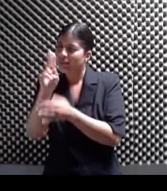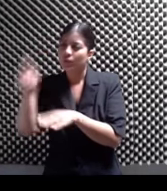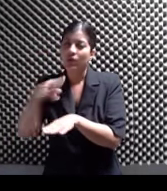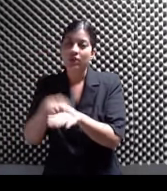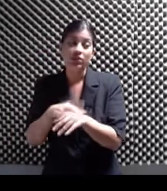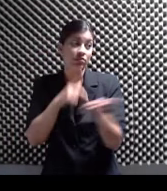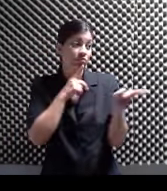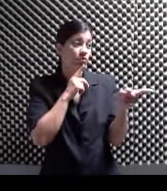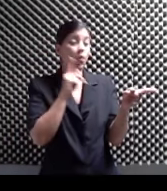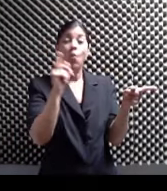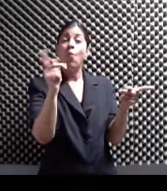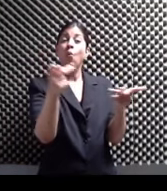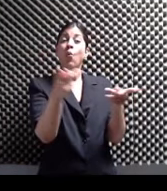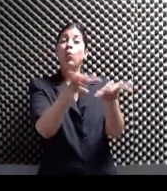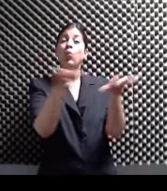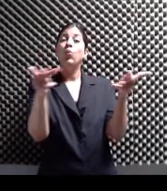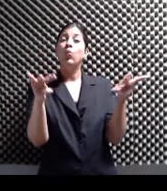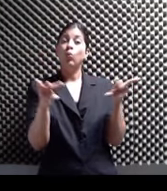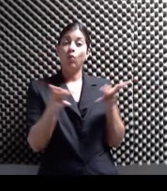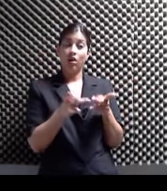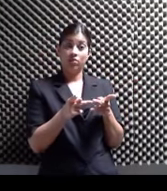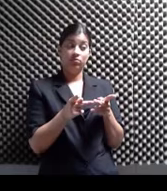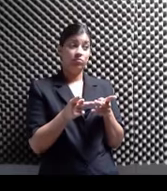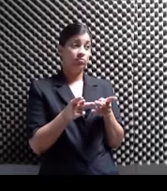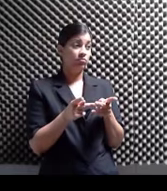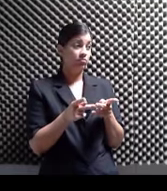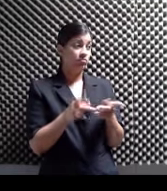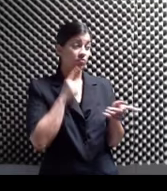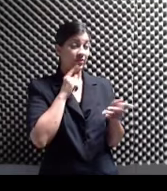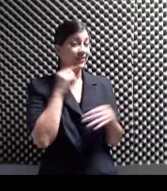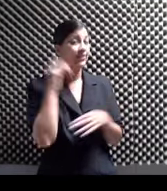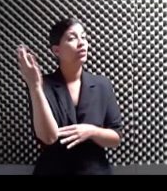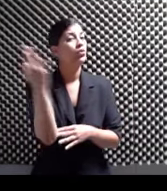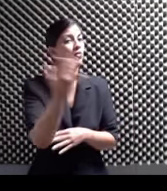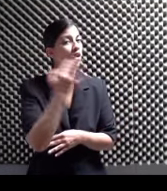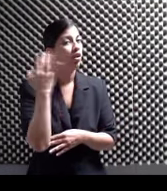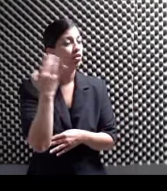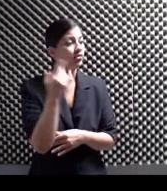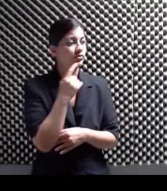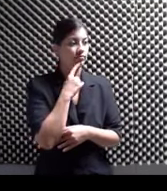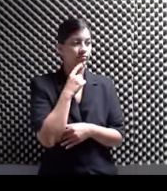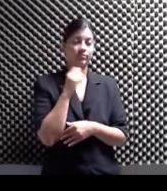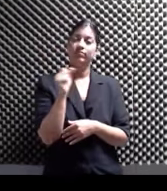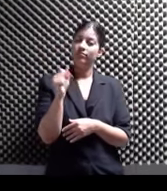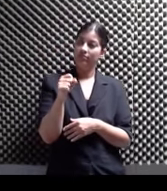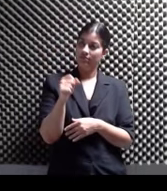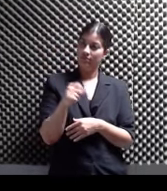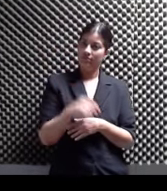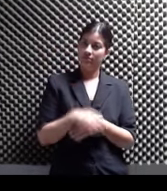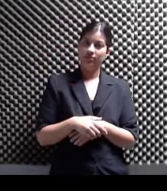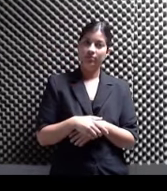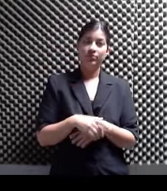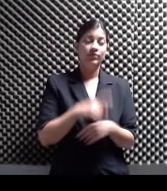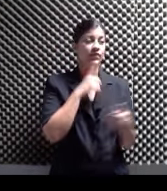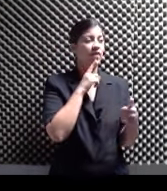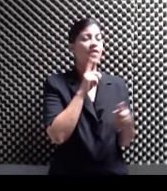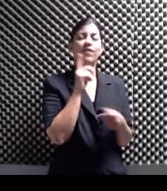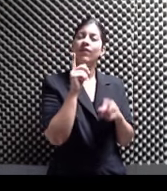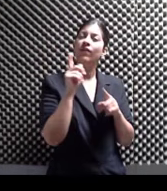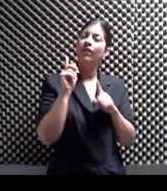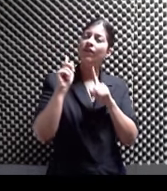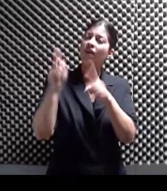estamos hablando de un lugar físico, un lugar sí. de naturaleza, pero obviamente donde tú vas y hay una